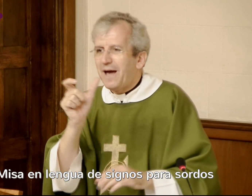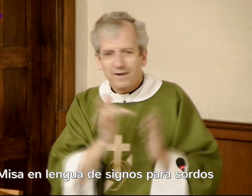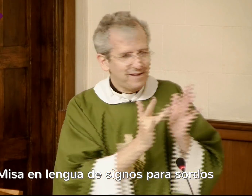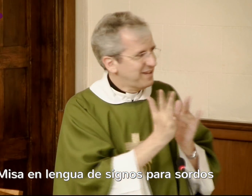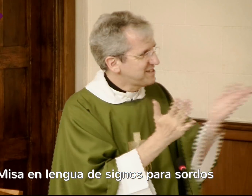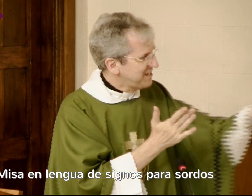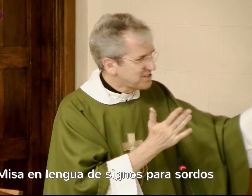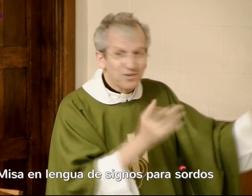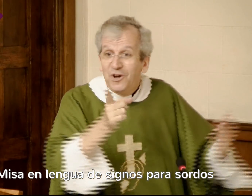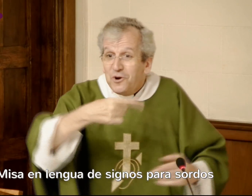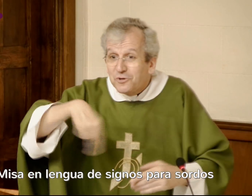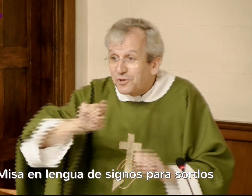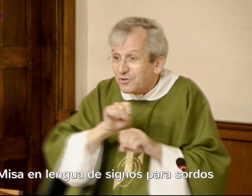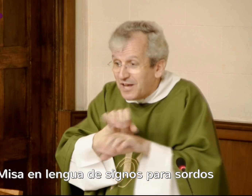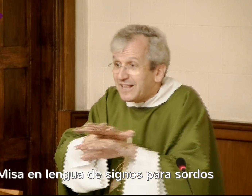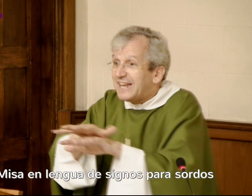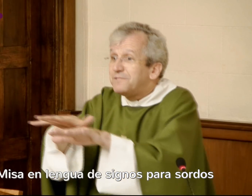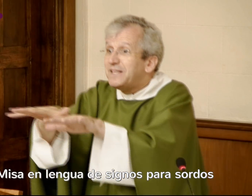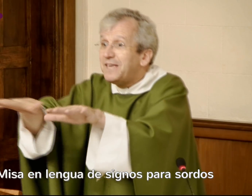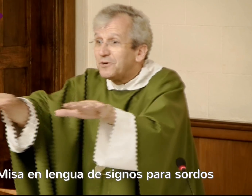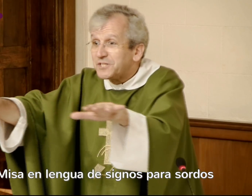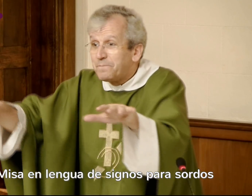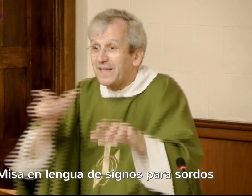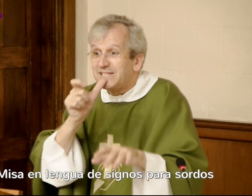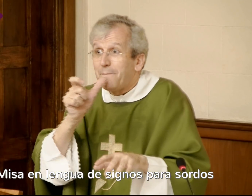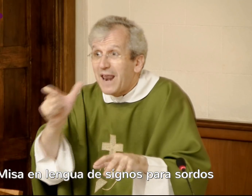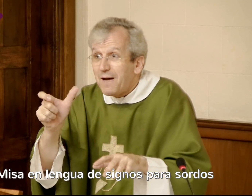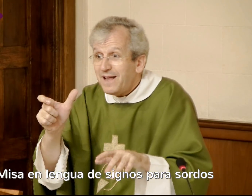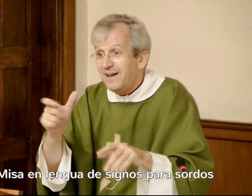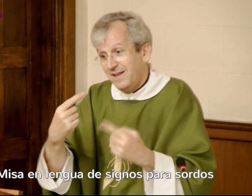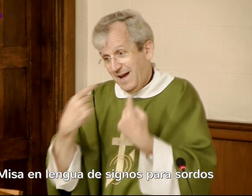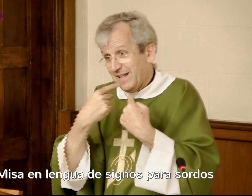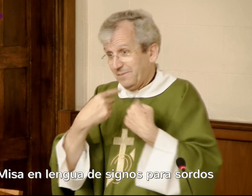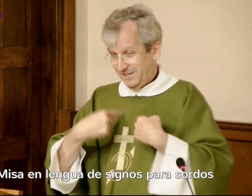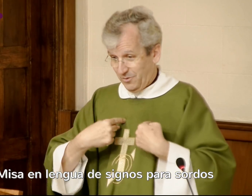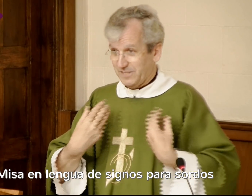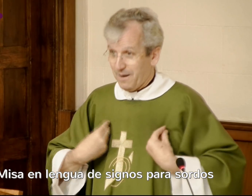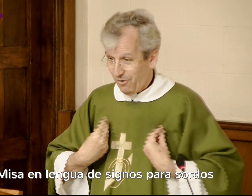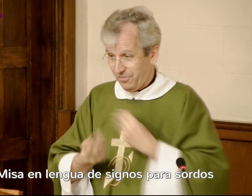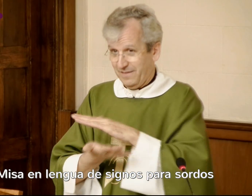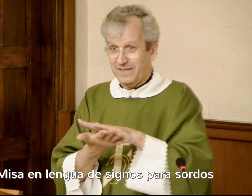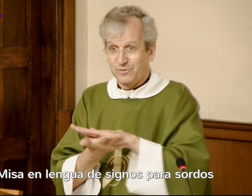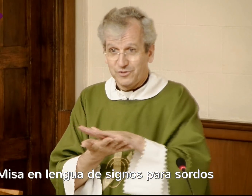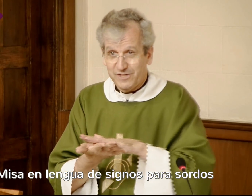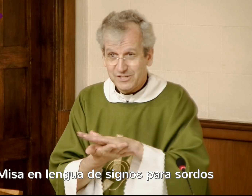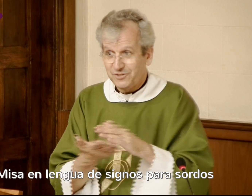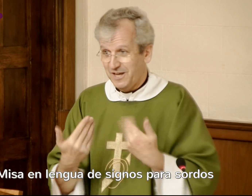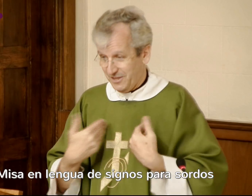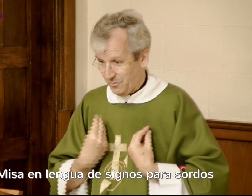palabra es Cristo. Nosotros transmitimos esa palabra a través de nuestra voz, de nuestros gestos, de